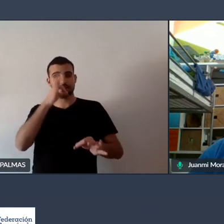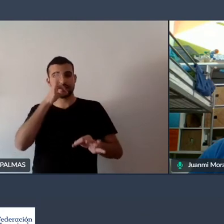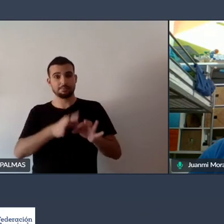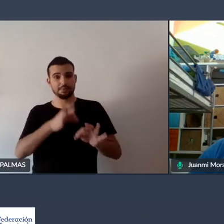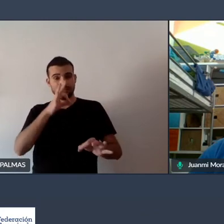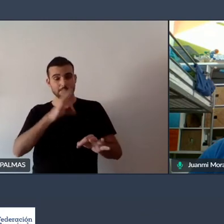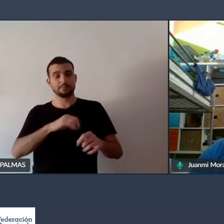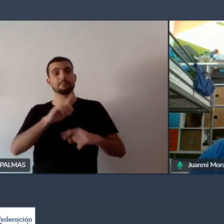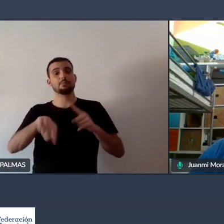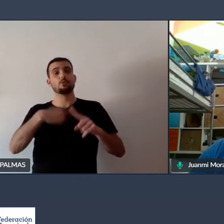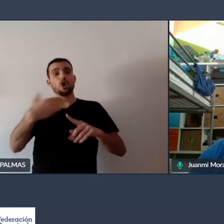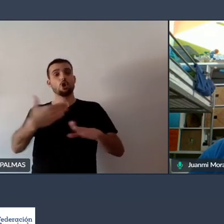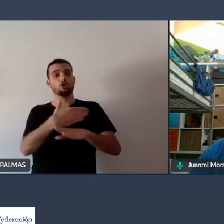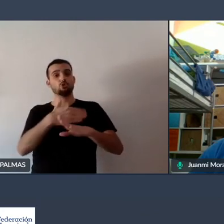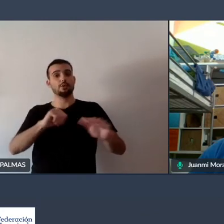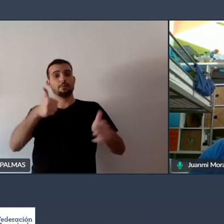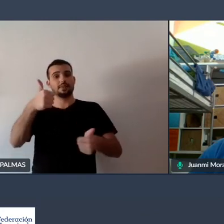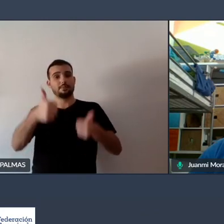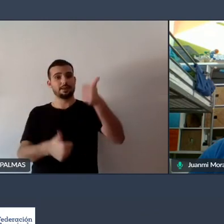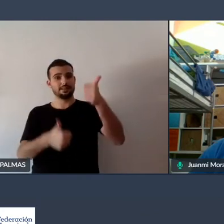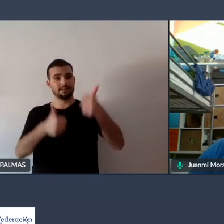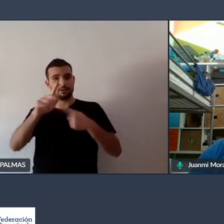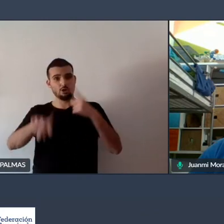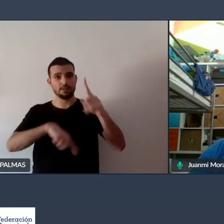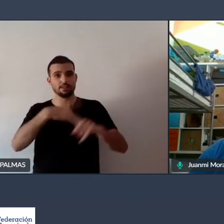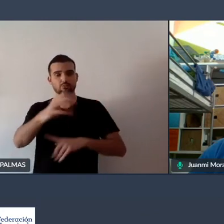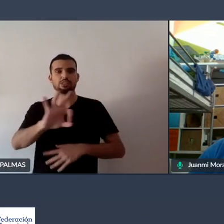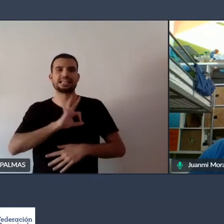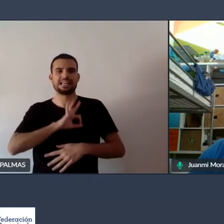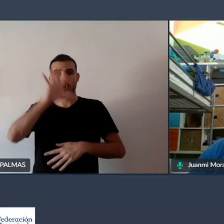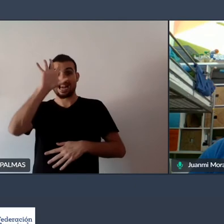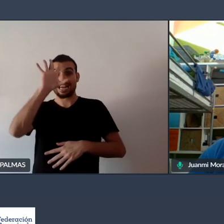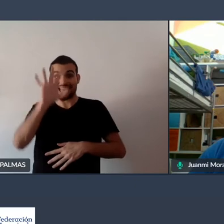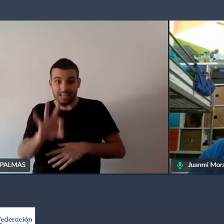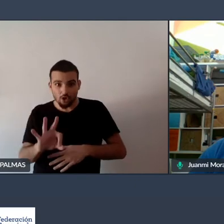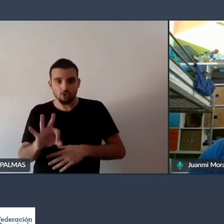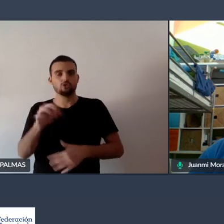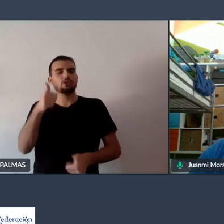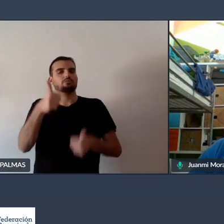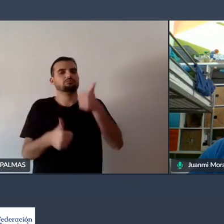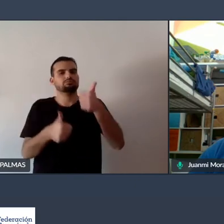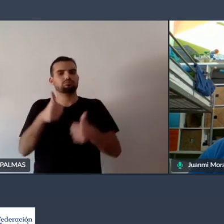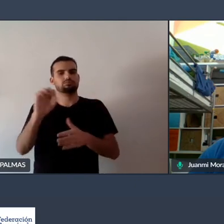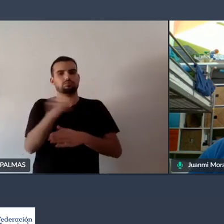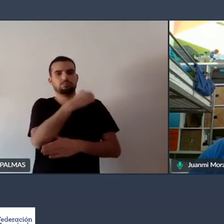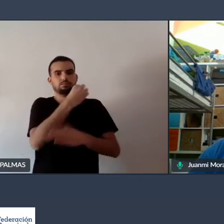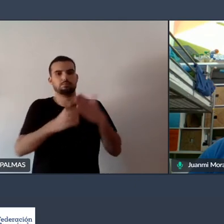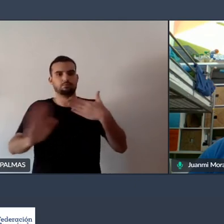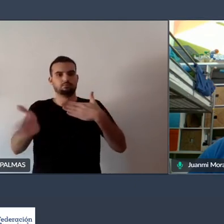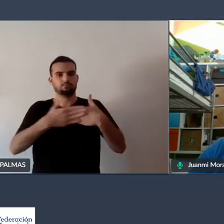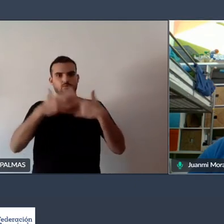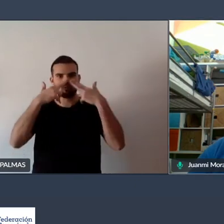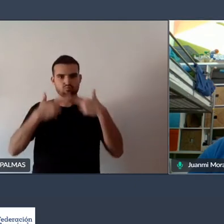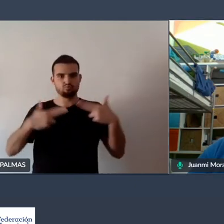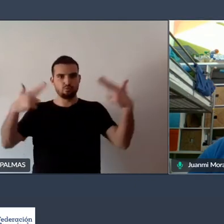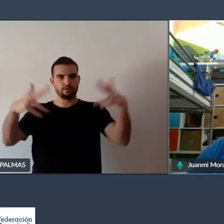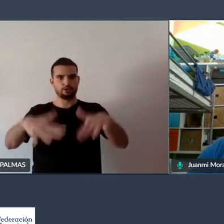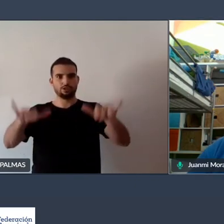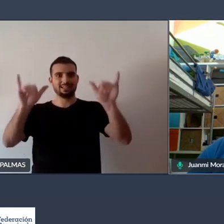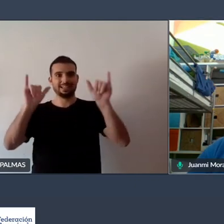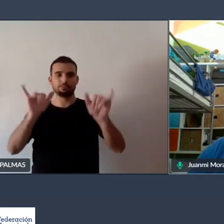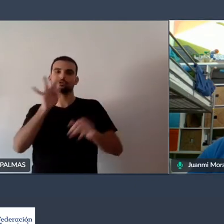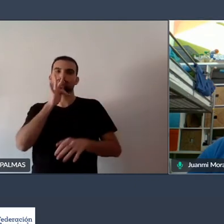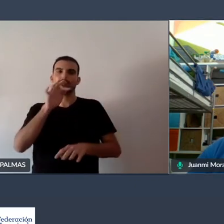y hasta enero, por lo menos, se jugará a puerta cerrada. Eso es lo último que he oído, pero insisto, todavía hay mucha duda